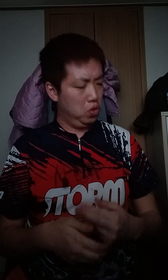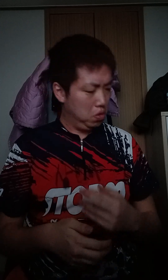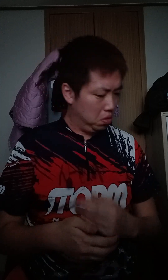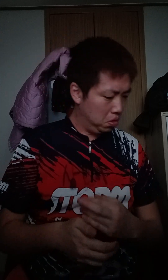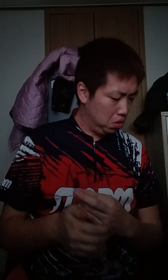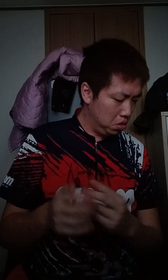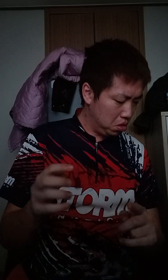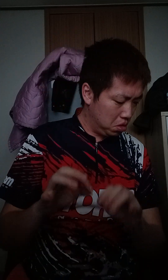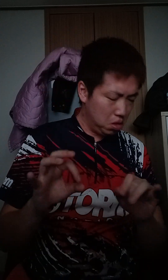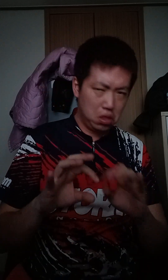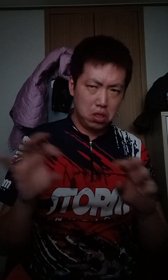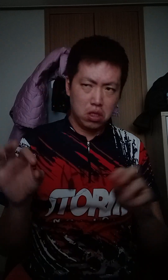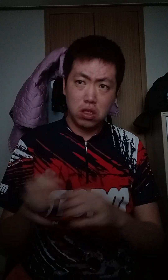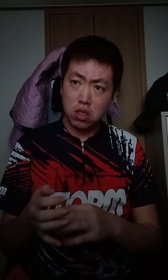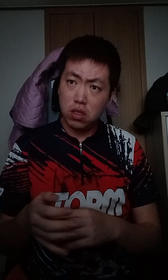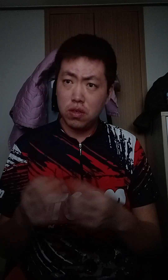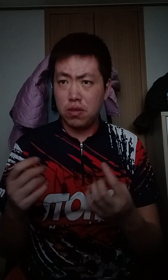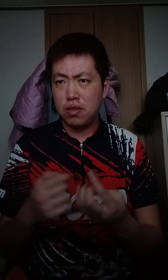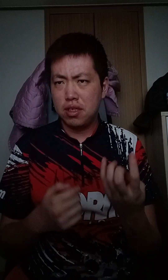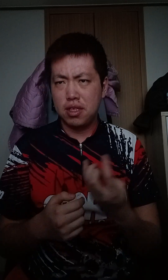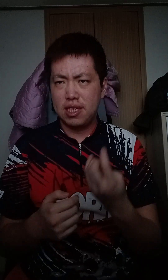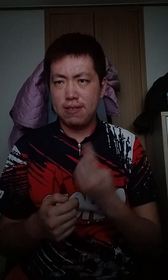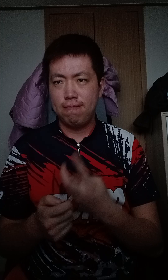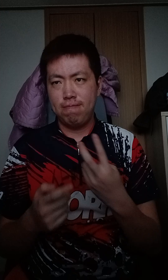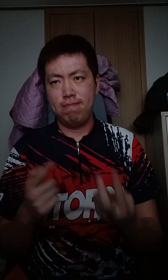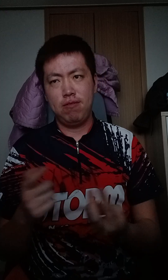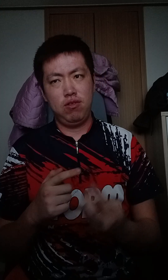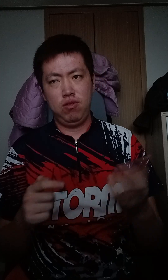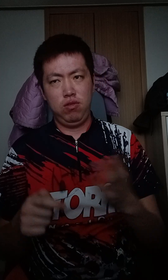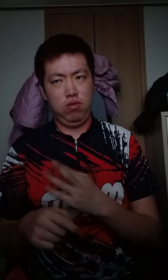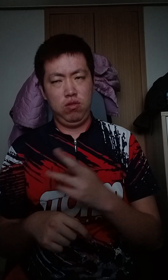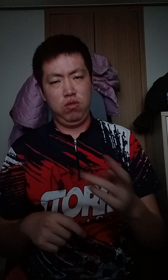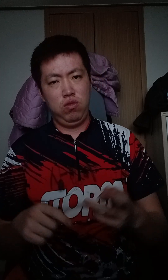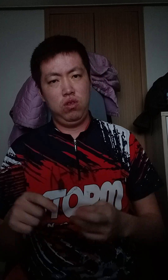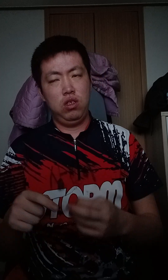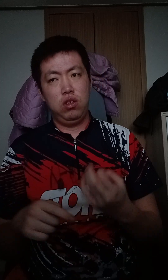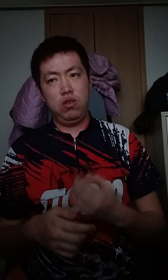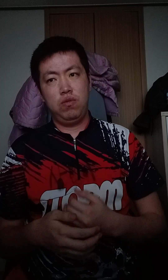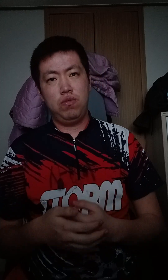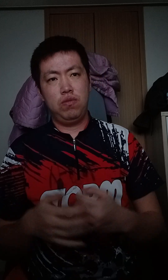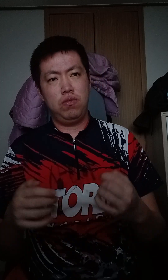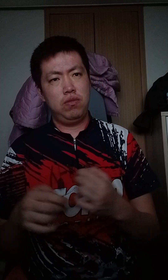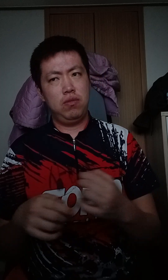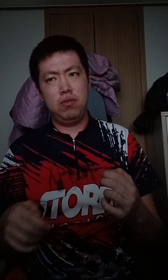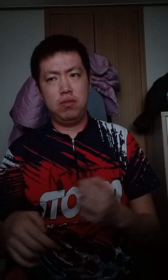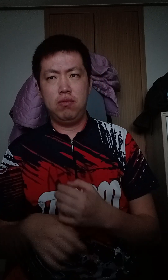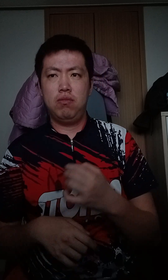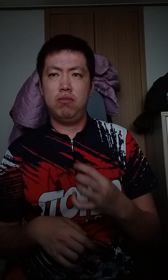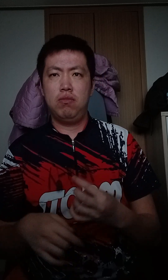아프다고 하면 연차나 반차 사용도 할 수 없어요. 그리고 복직하게 되면 화장실 청소도 도맡아 하세요. 이런 식으로.